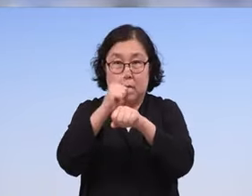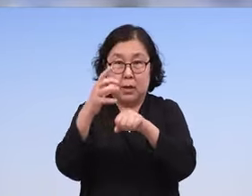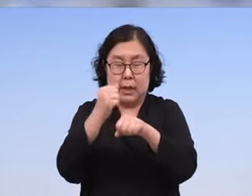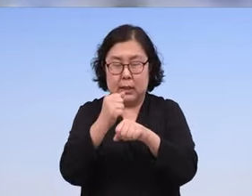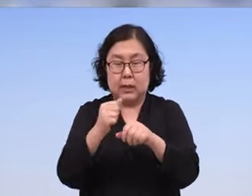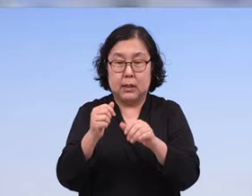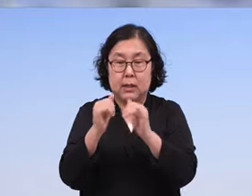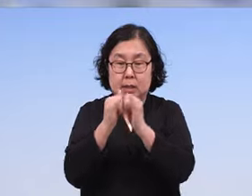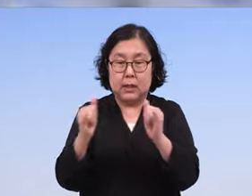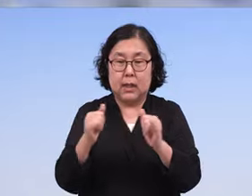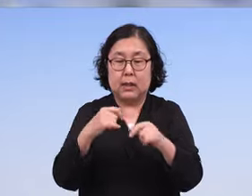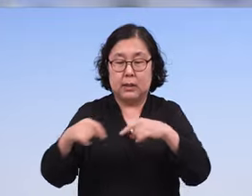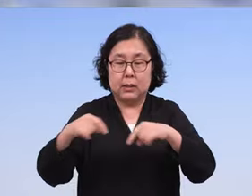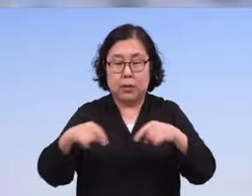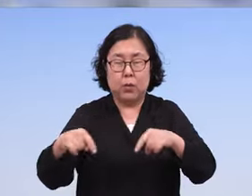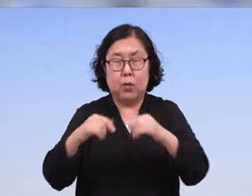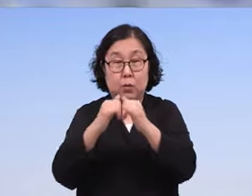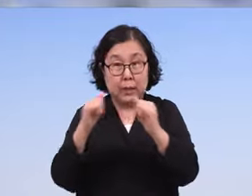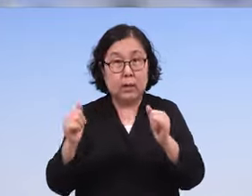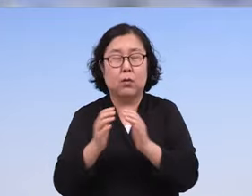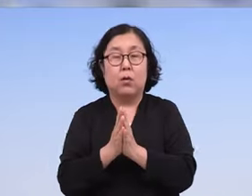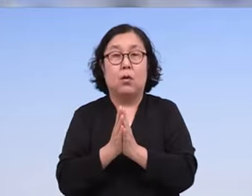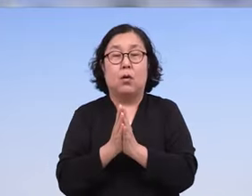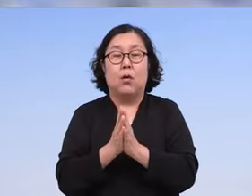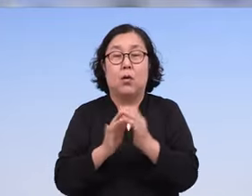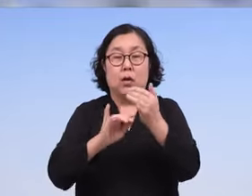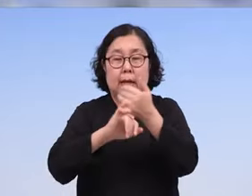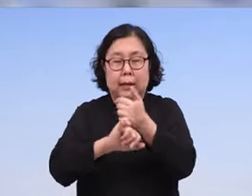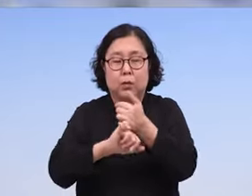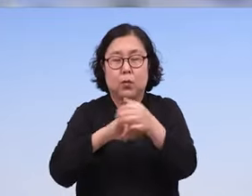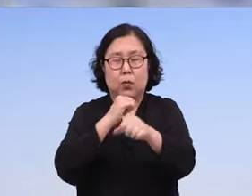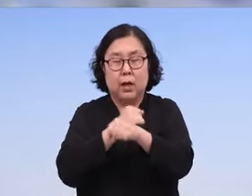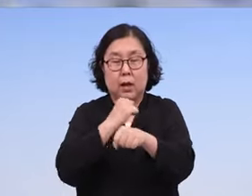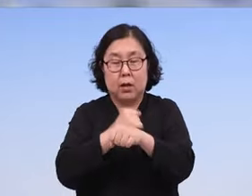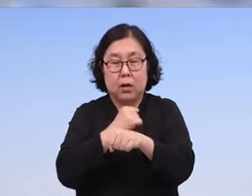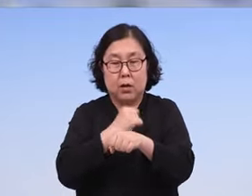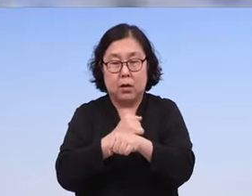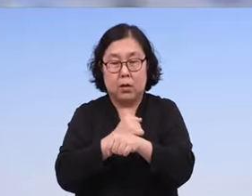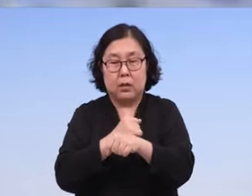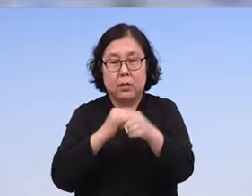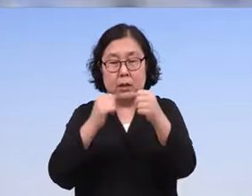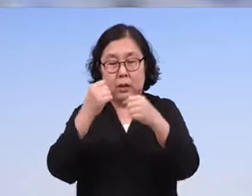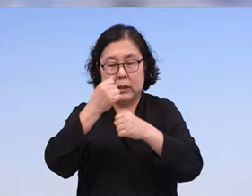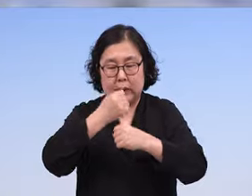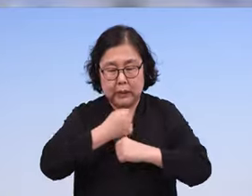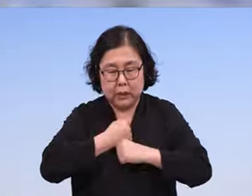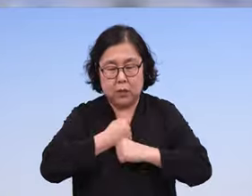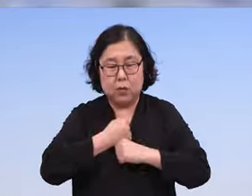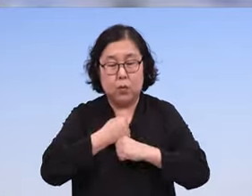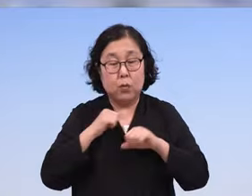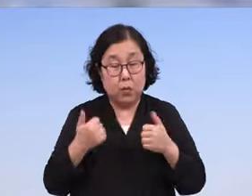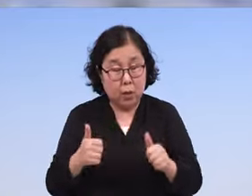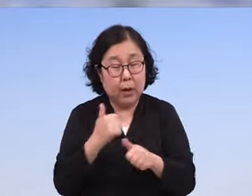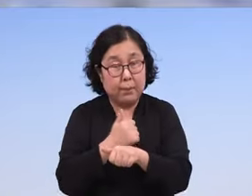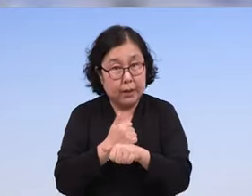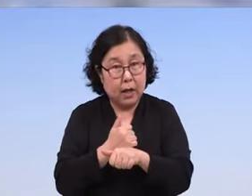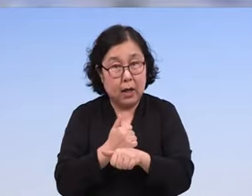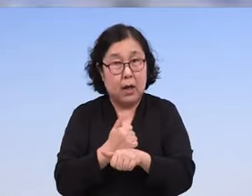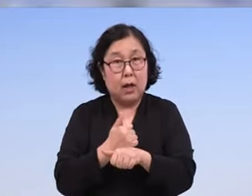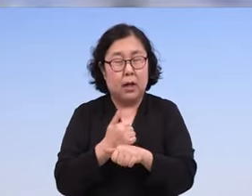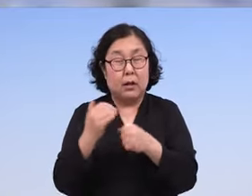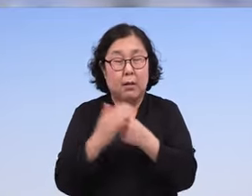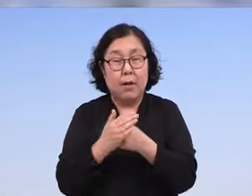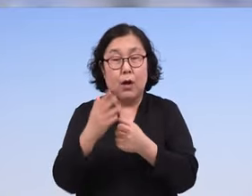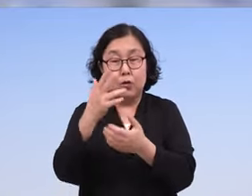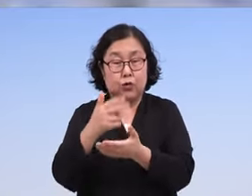죄성을 가진 인간 지도자도요, 자기가 약속한 걸 지키려고 이렇게 애를 쓴다고 한다면 하물며 주님께서